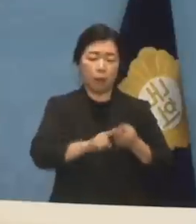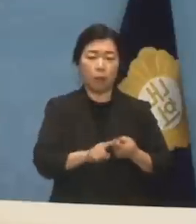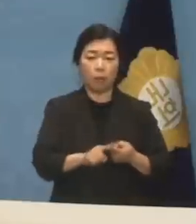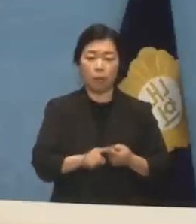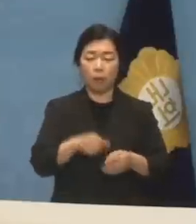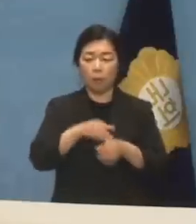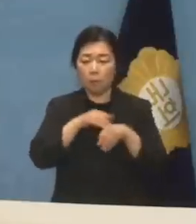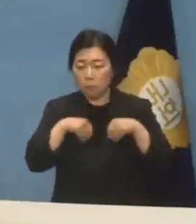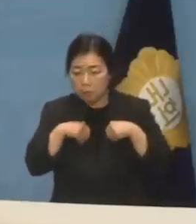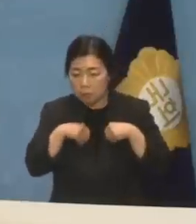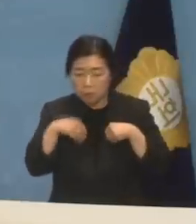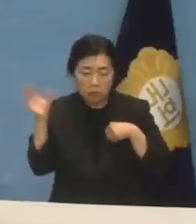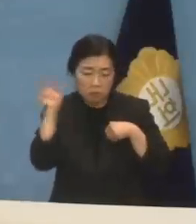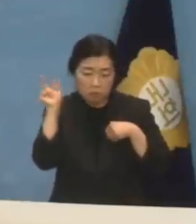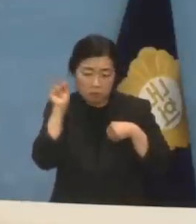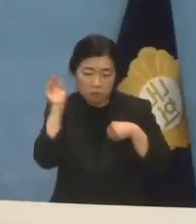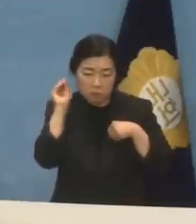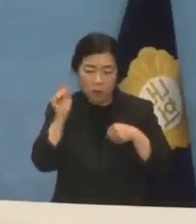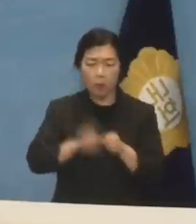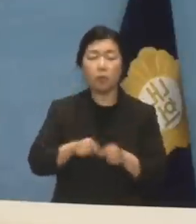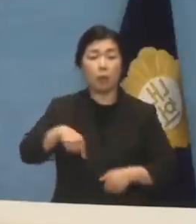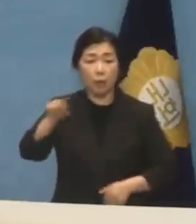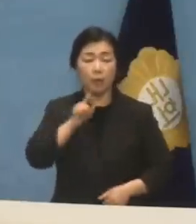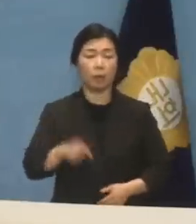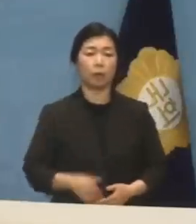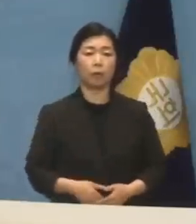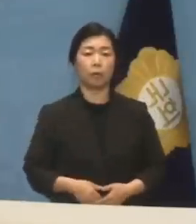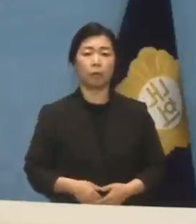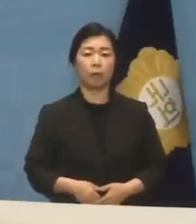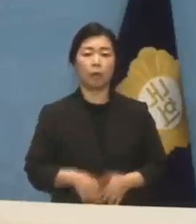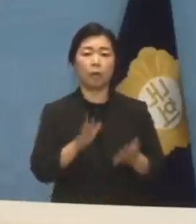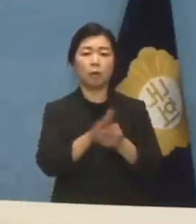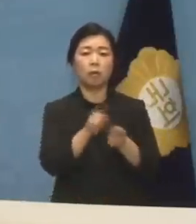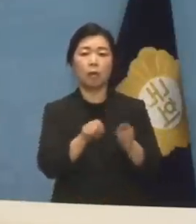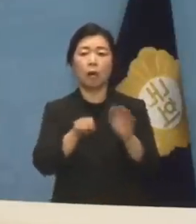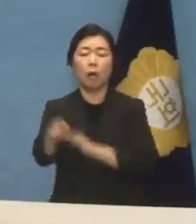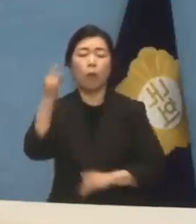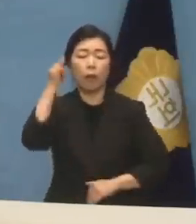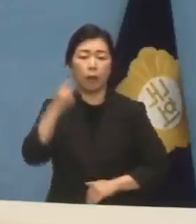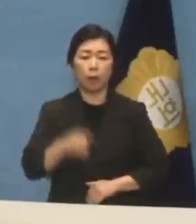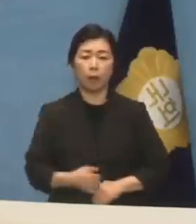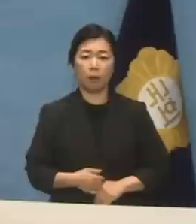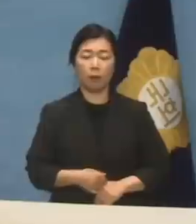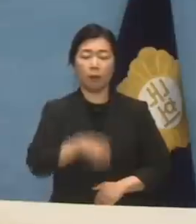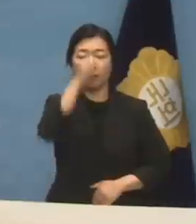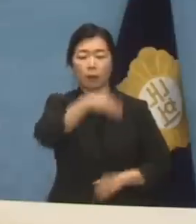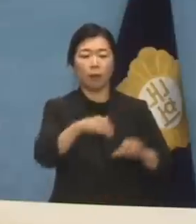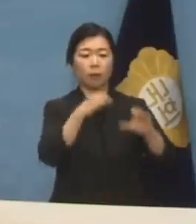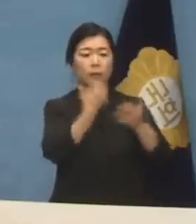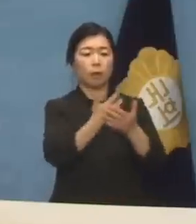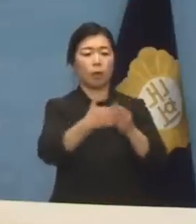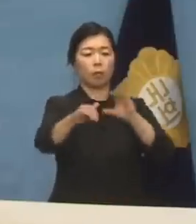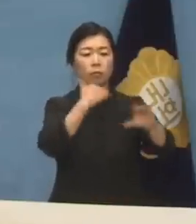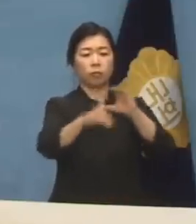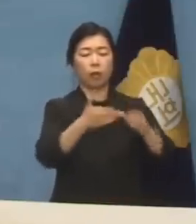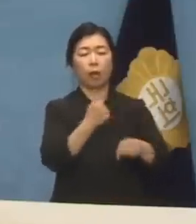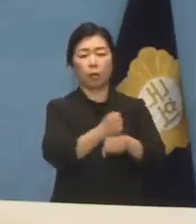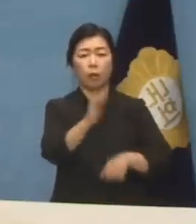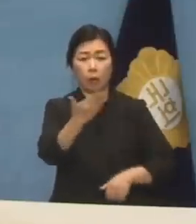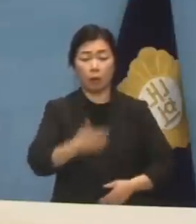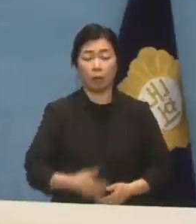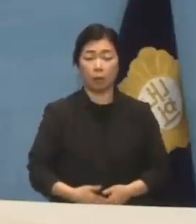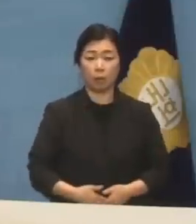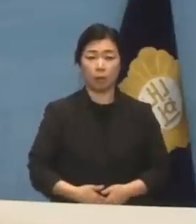합니다. 그렇다면 뭐하러 일본에 갑니까? 그냥 이메일 주고받으면 되는 거지. 지금 나라가 이런 식으로 돌아가고 있습니다.